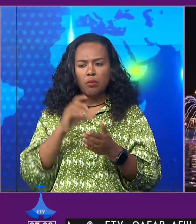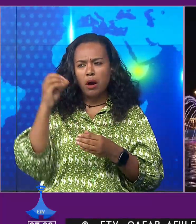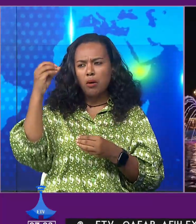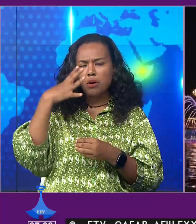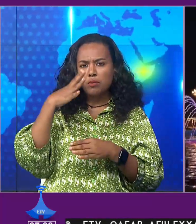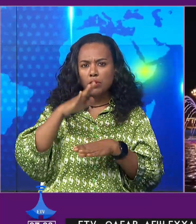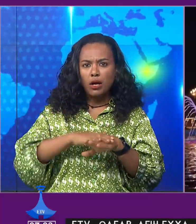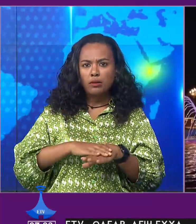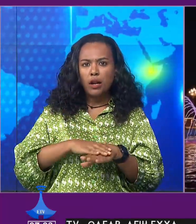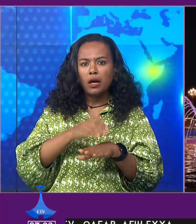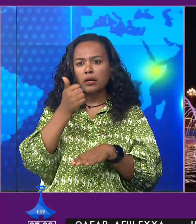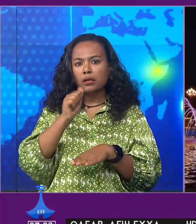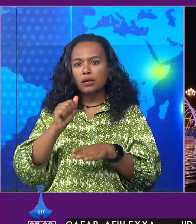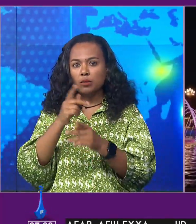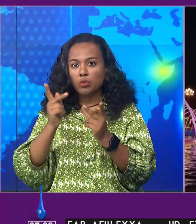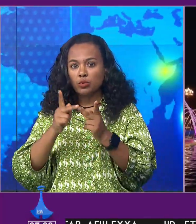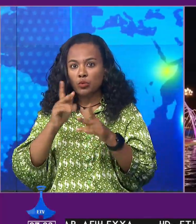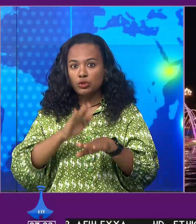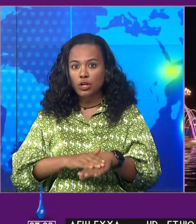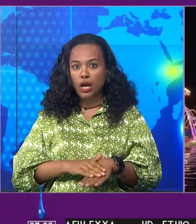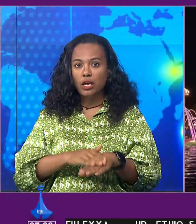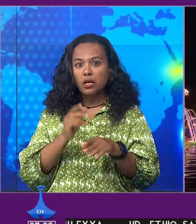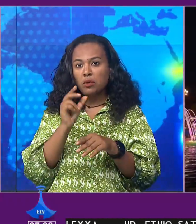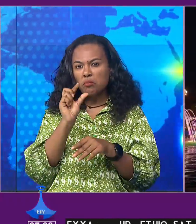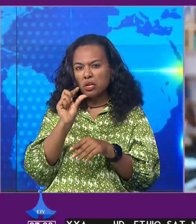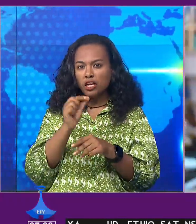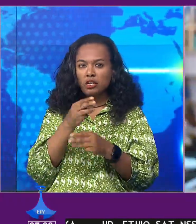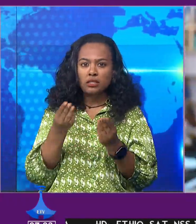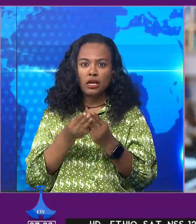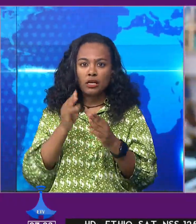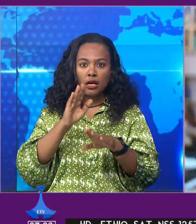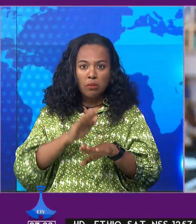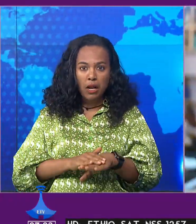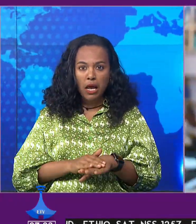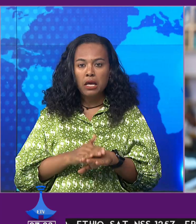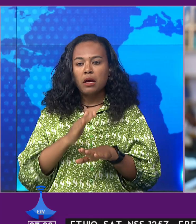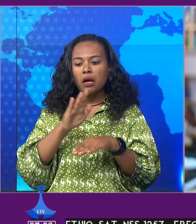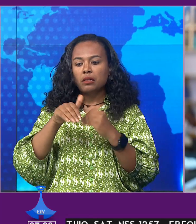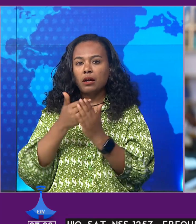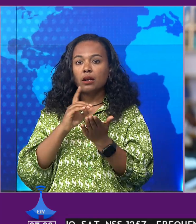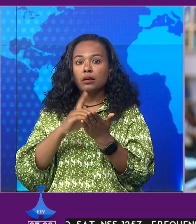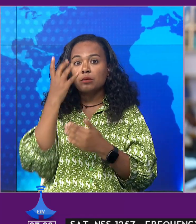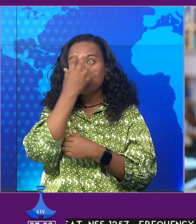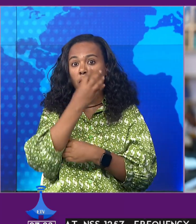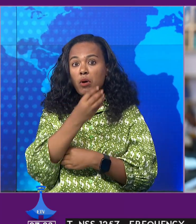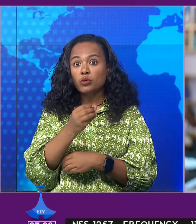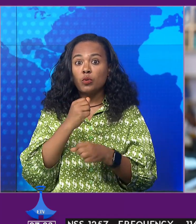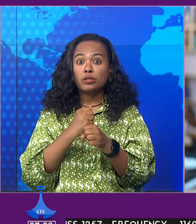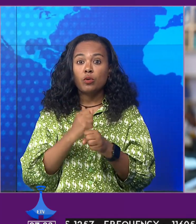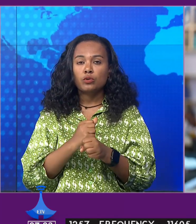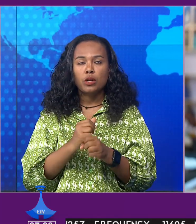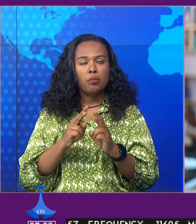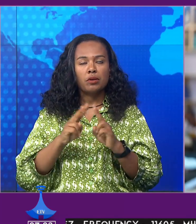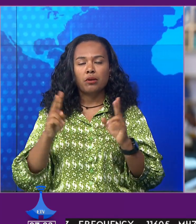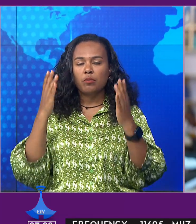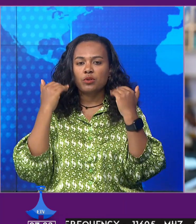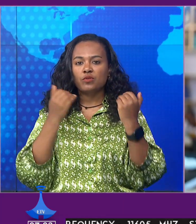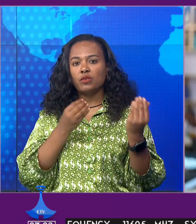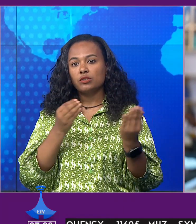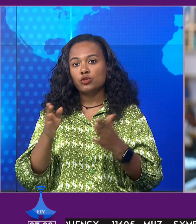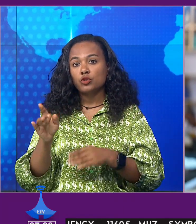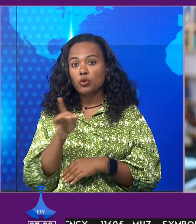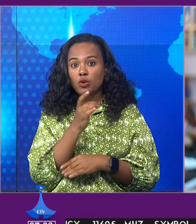ላይ፣ ግሪነሪ ላይ፣ ሚኒ ስታዲየም ላይ፣ አጠቃላይ ከተማው ማስዋብ ላይ የተሰራው ስራ በጣም ተስፋ ሰጪ